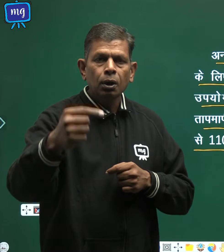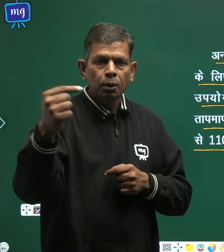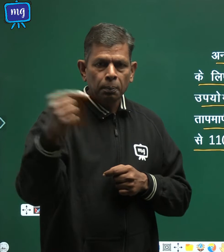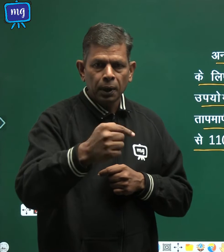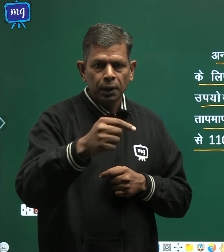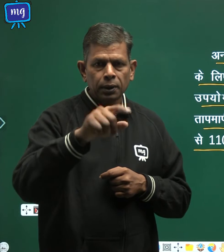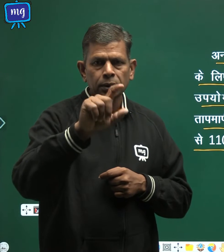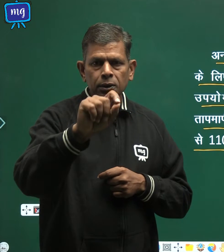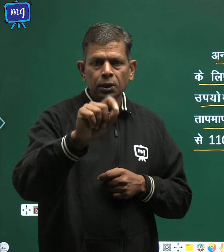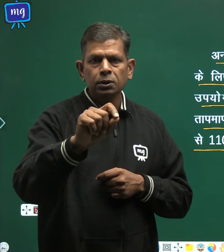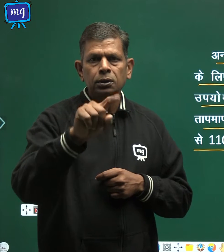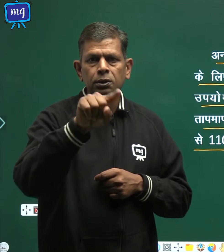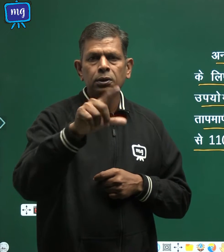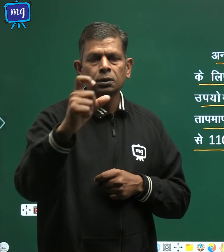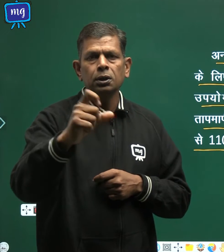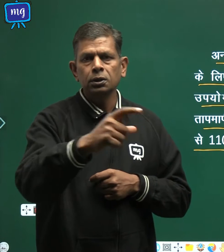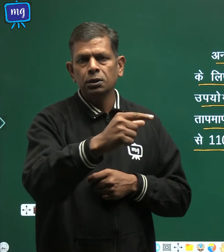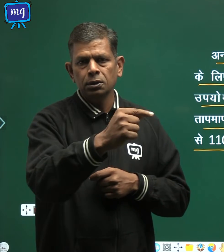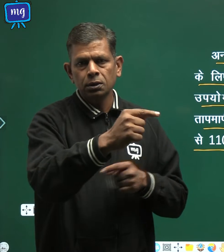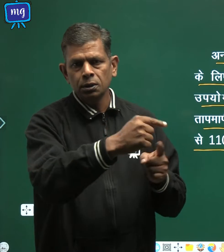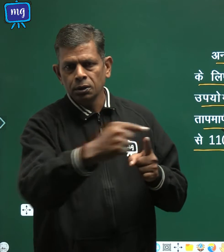-10 डिग्री सेल्सियस से